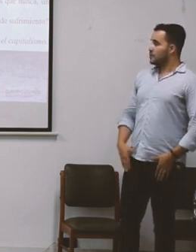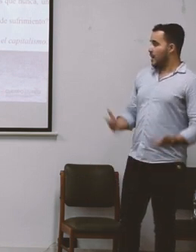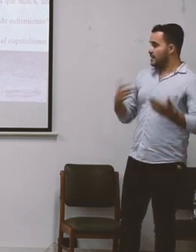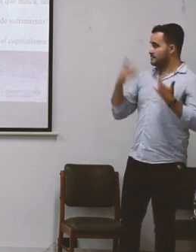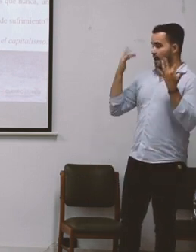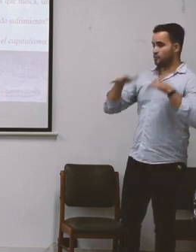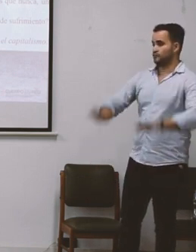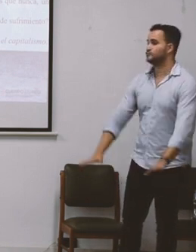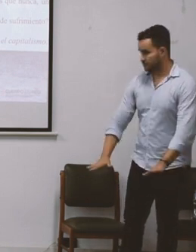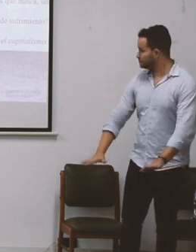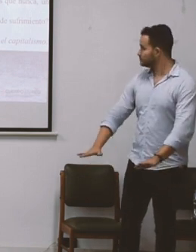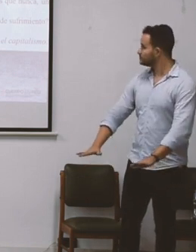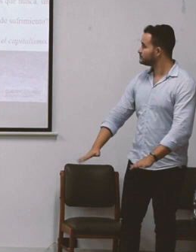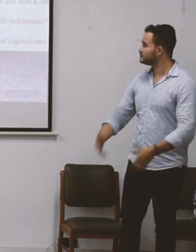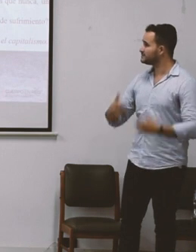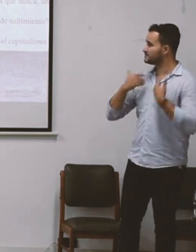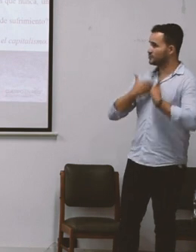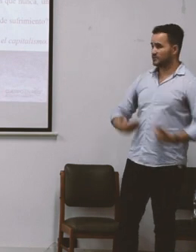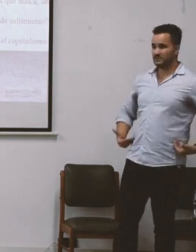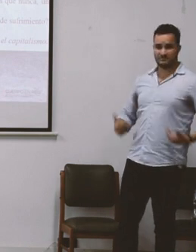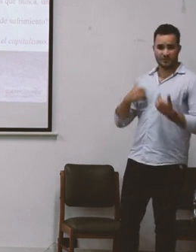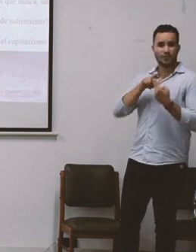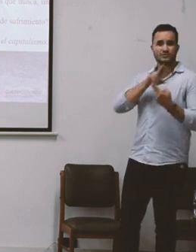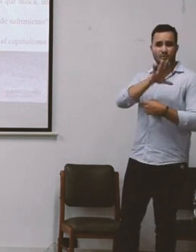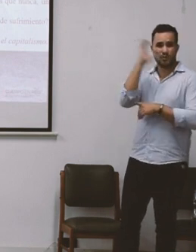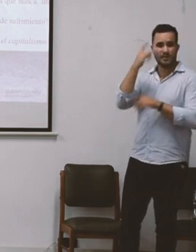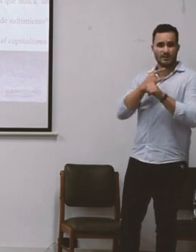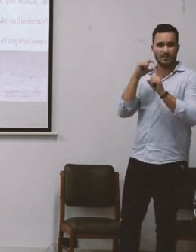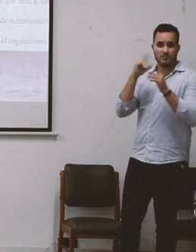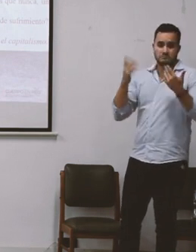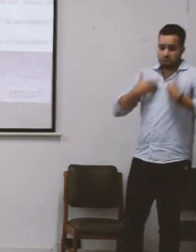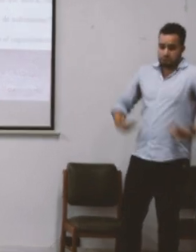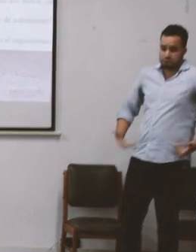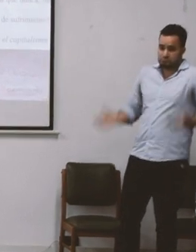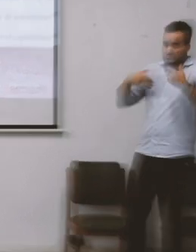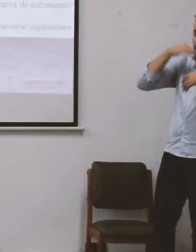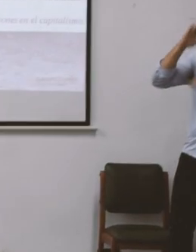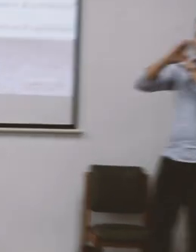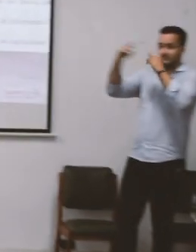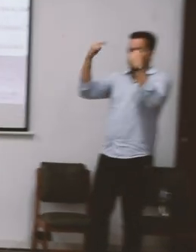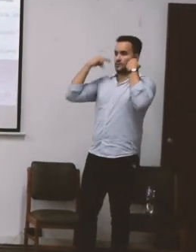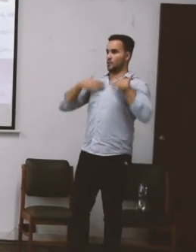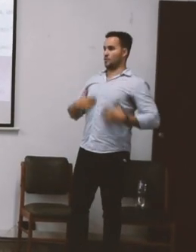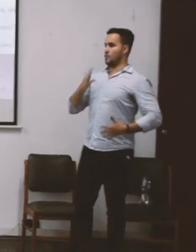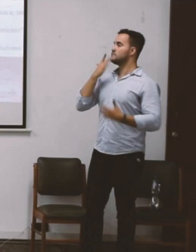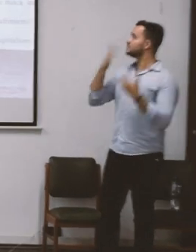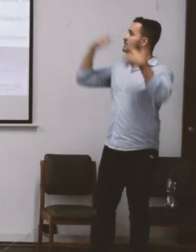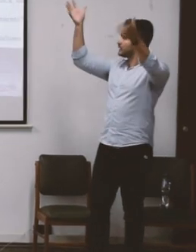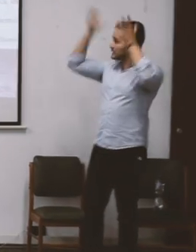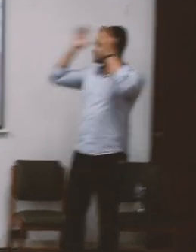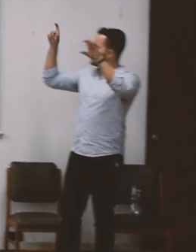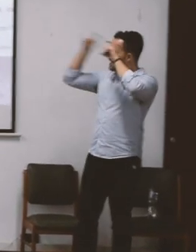chaleco, que es como aquí, ¿cómo lo llamaríamos? Como un chaleco de protección civil, algo así. Un casco y